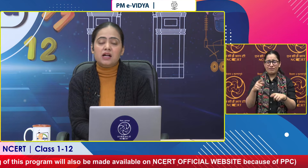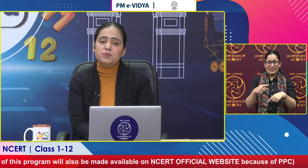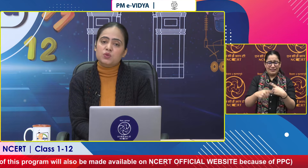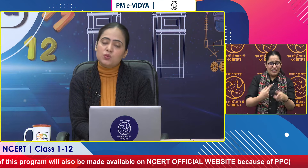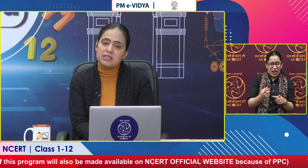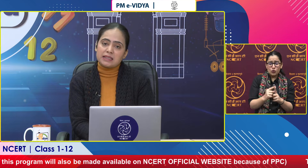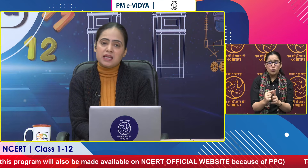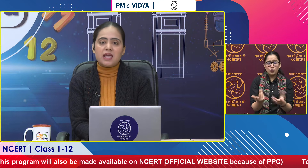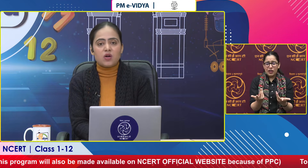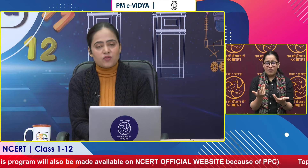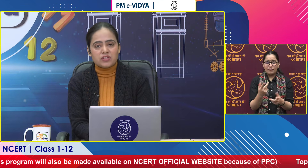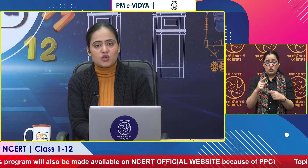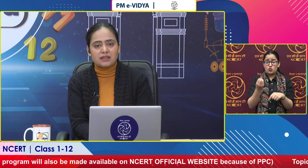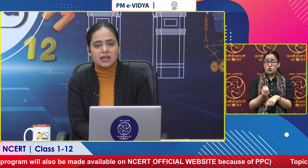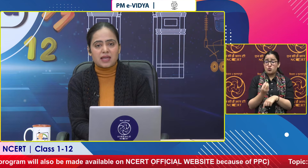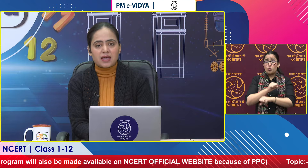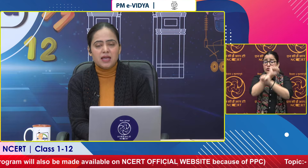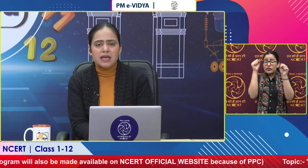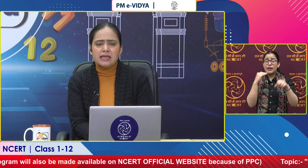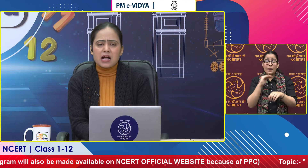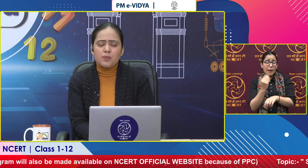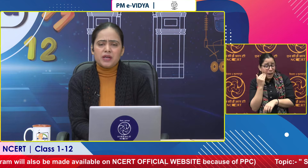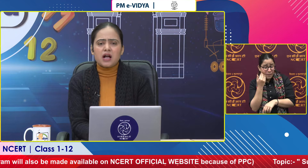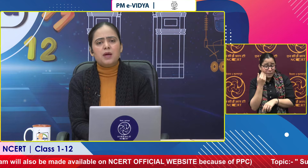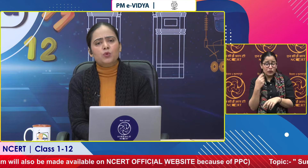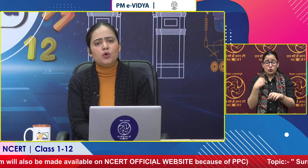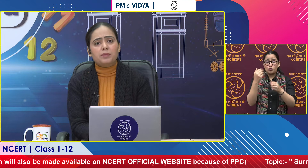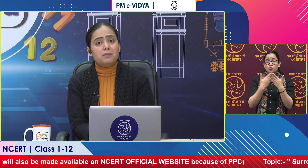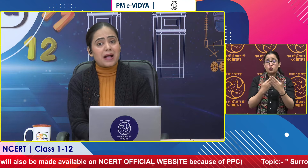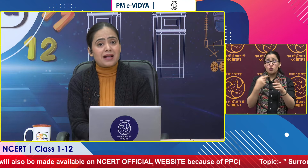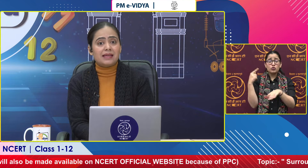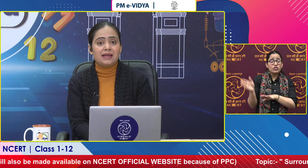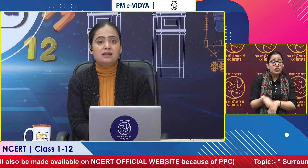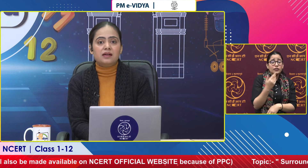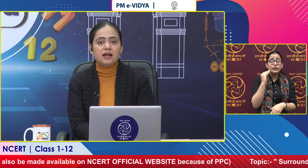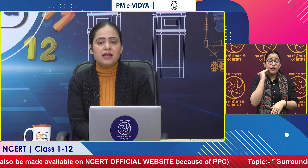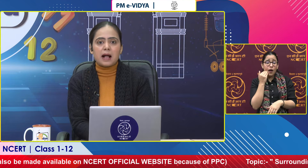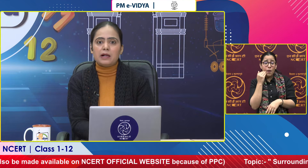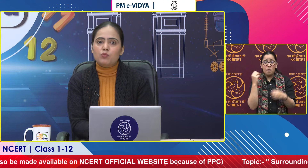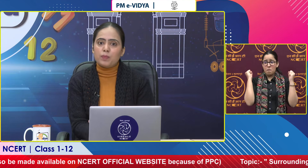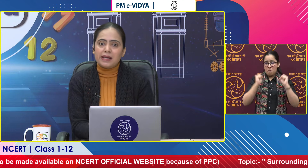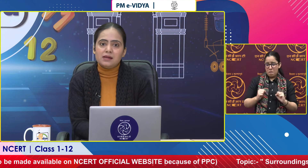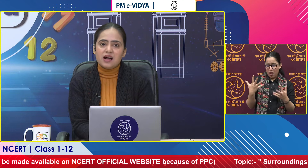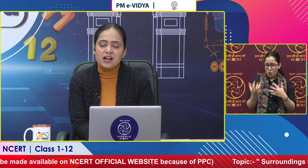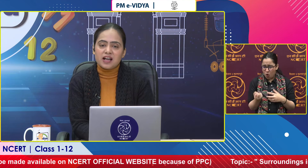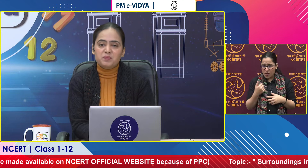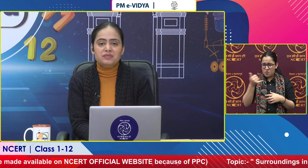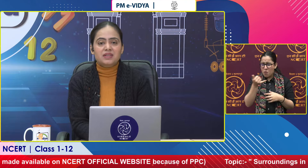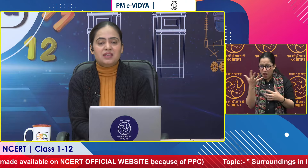कब स्कूल जाते हैं, ऑफिस जाते हैं, या फिर आपको अपना बैग कैरी करना है, आपका मोबाइल कहाँ गया, ये